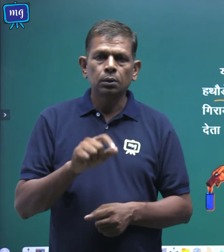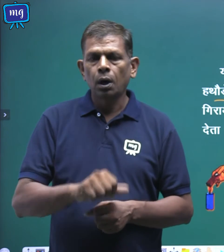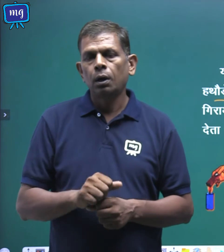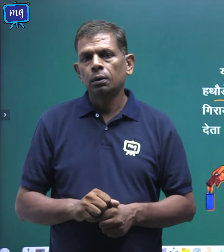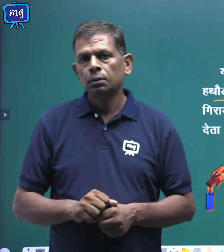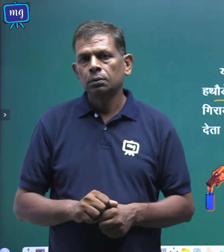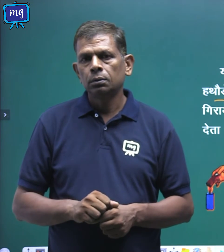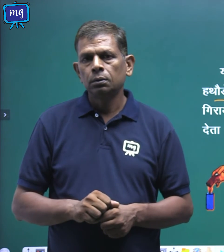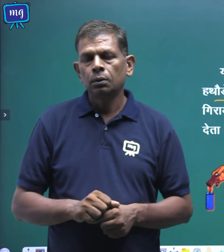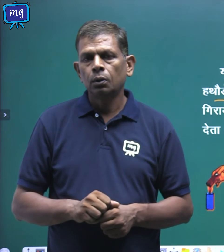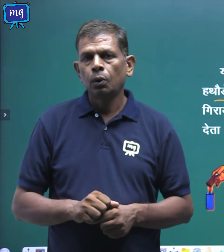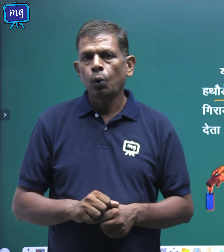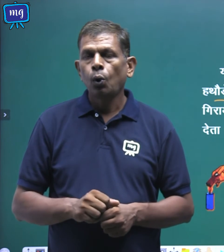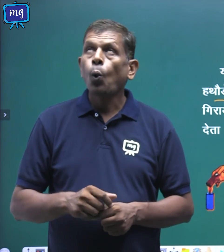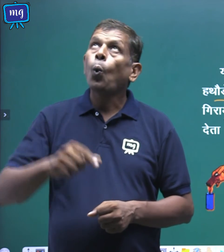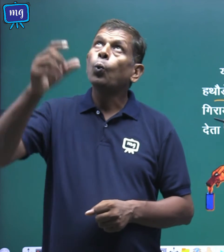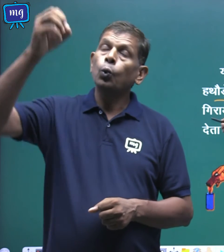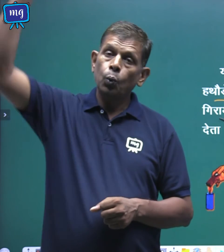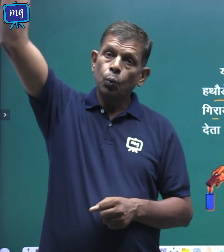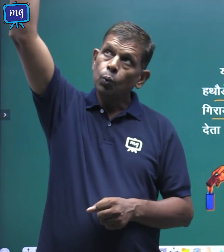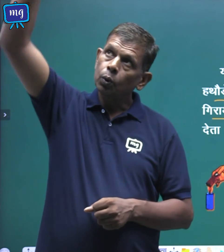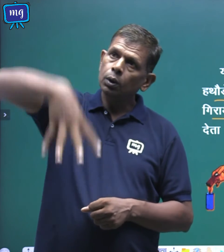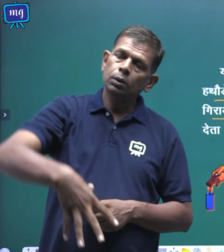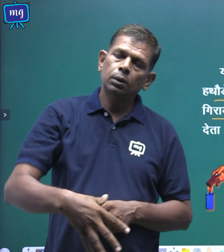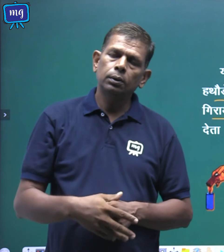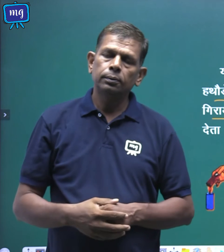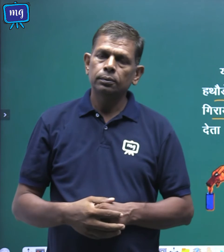या ऊंचाई से गिराया जाए